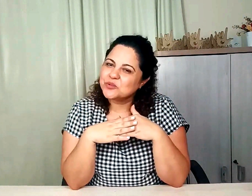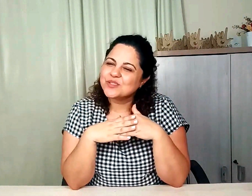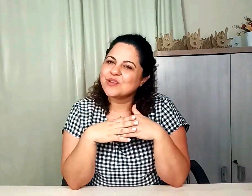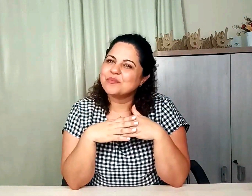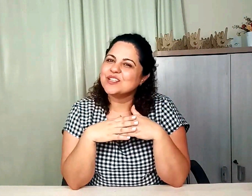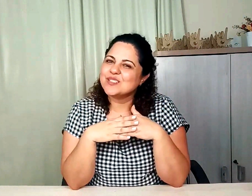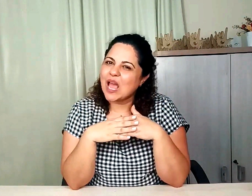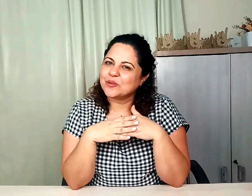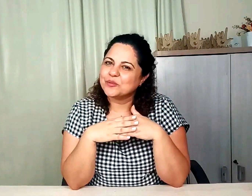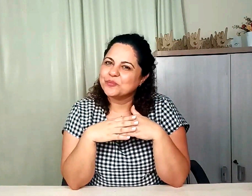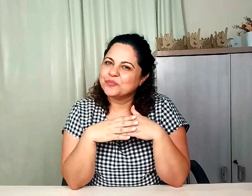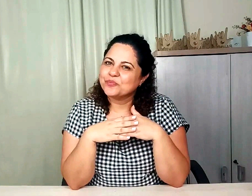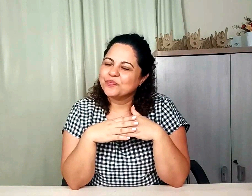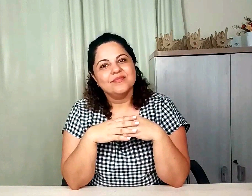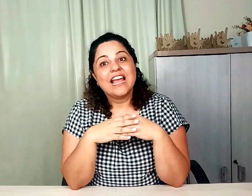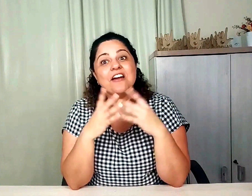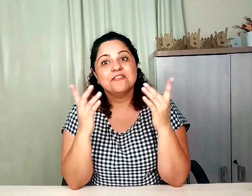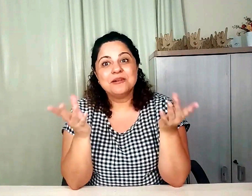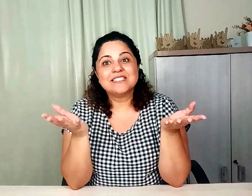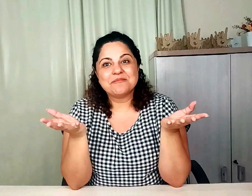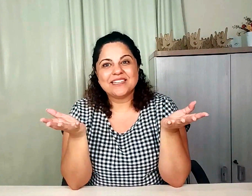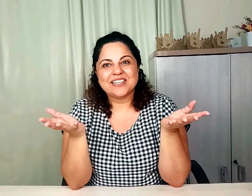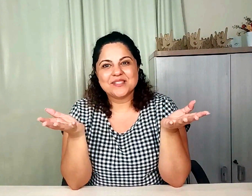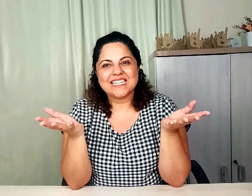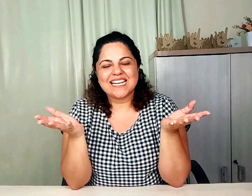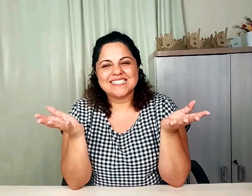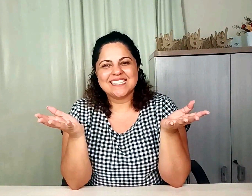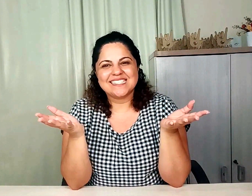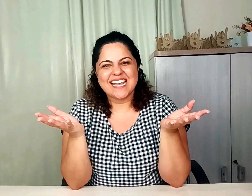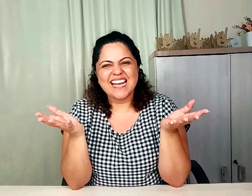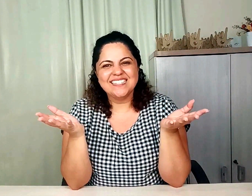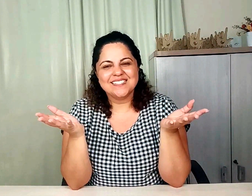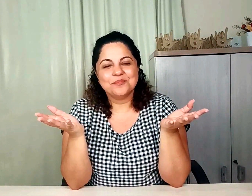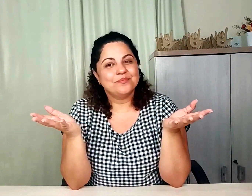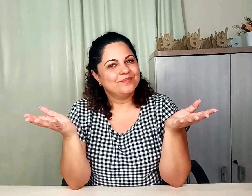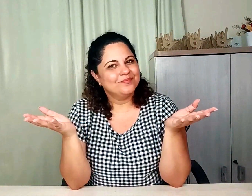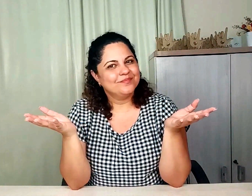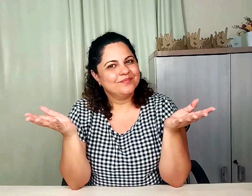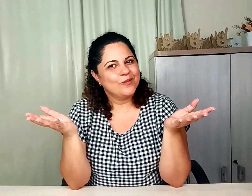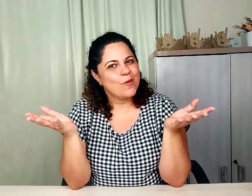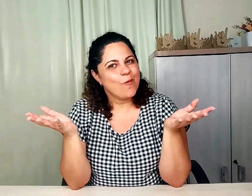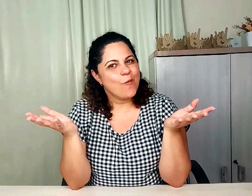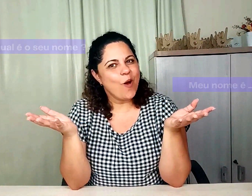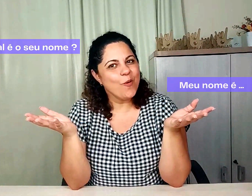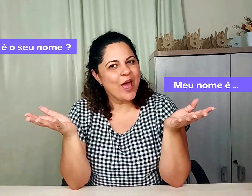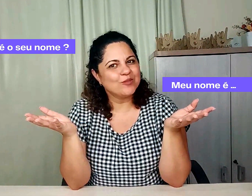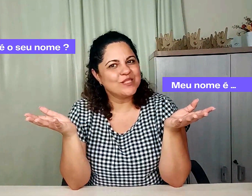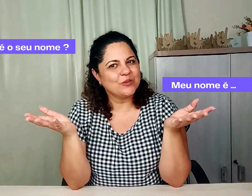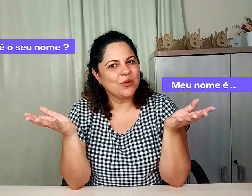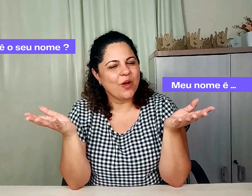do seu aprendizado. Vamos aprender os sinais essenciais? Qual é o seu